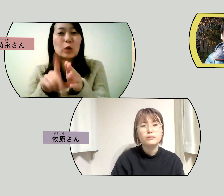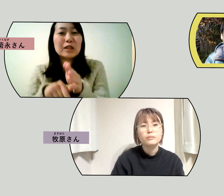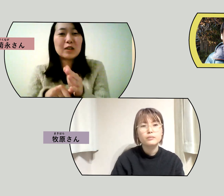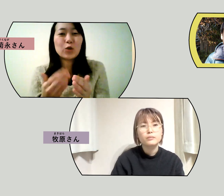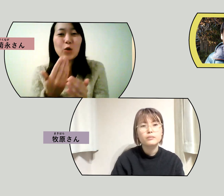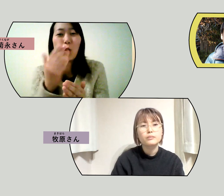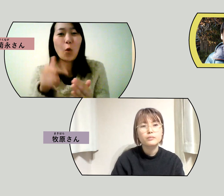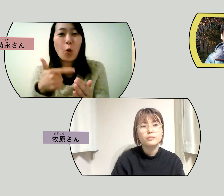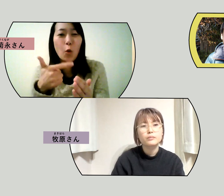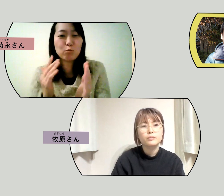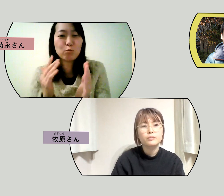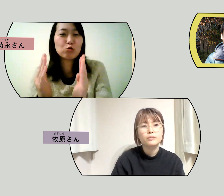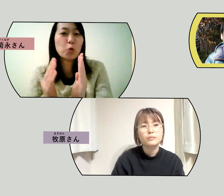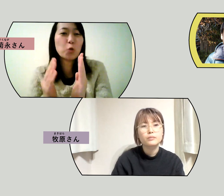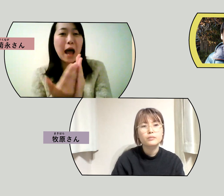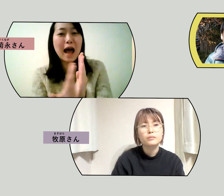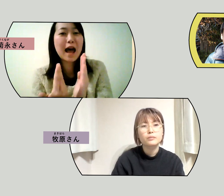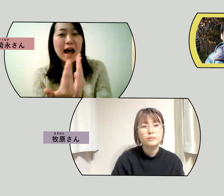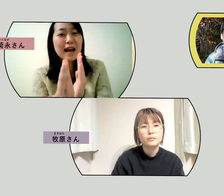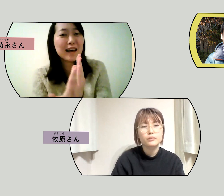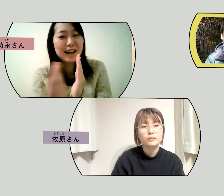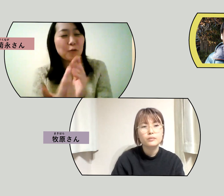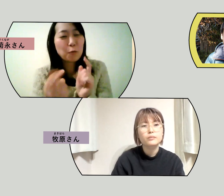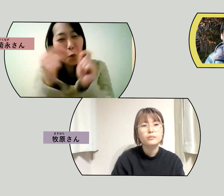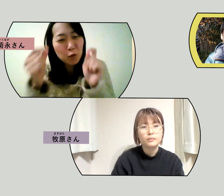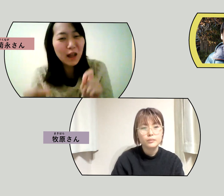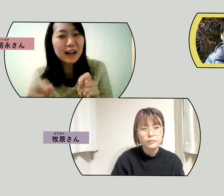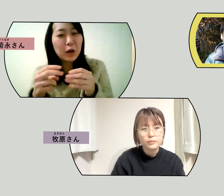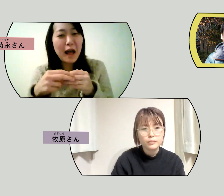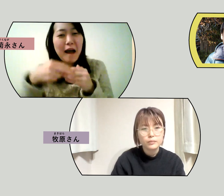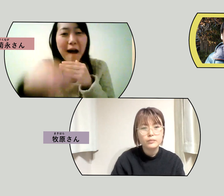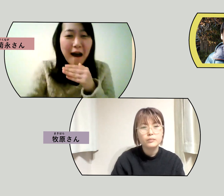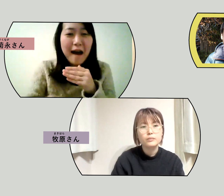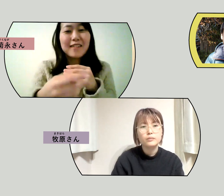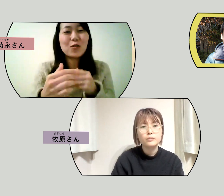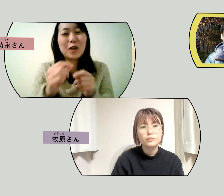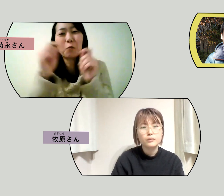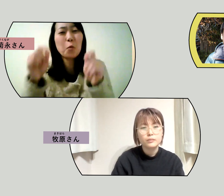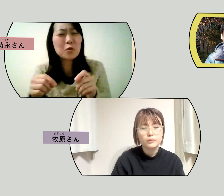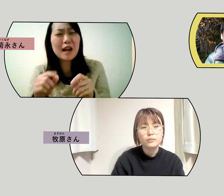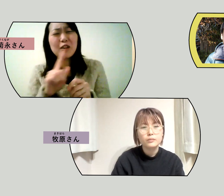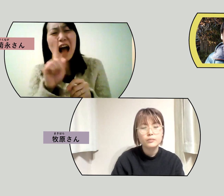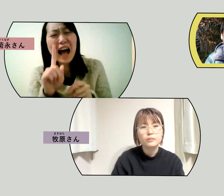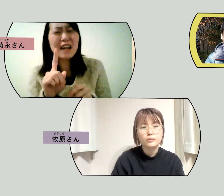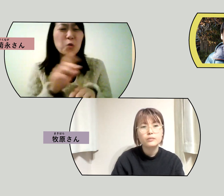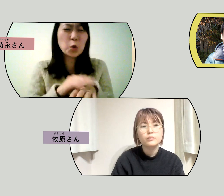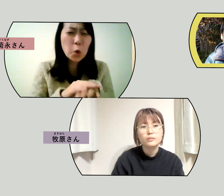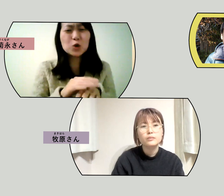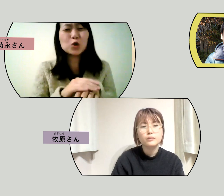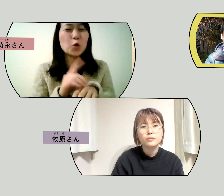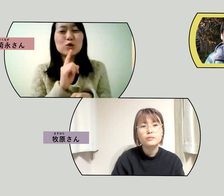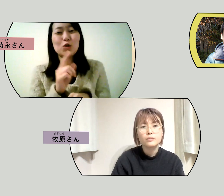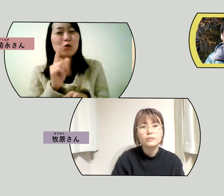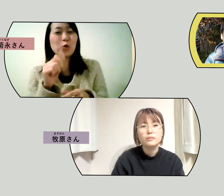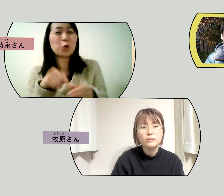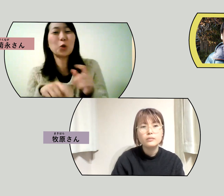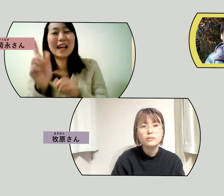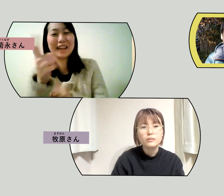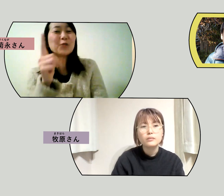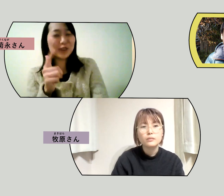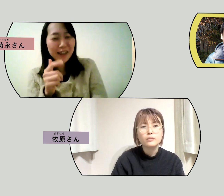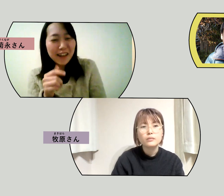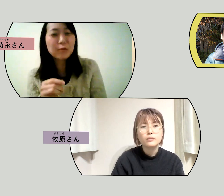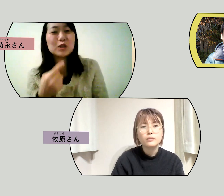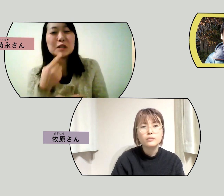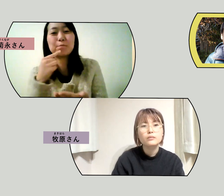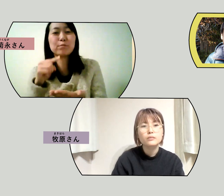た例えば電車に乗る時にホームドアの問題とか落ちるっていう問題が